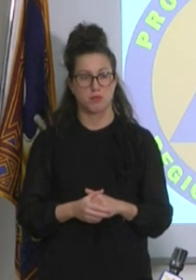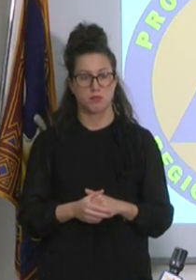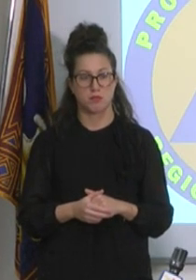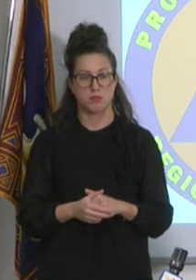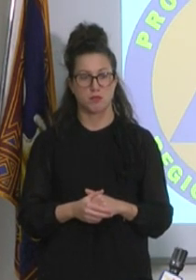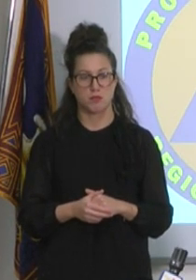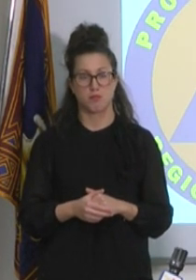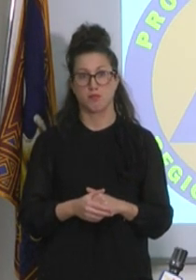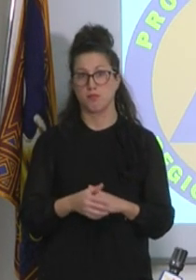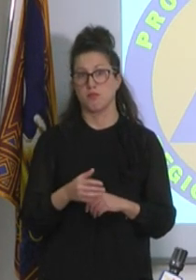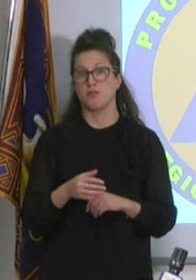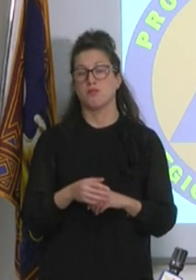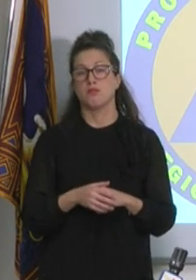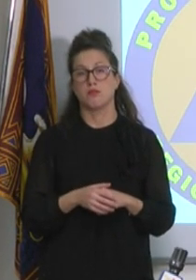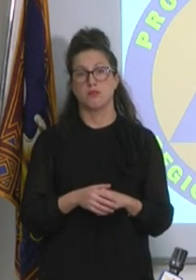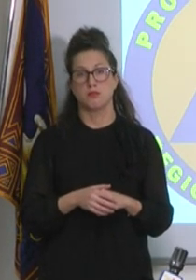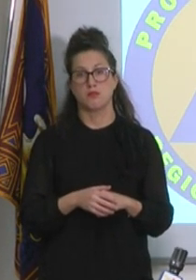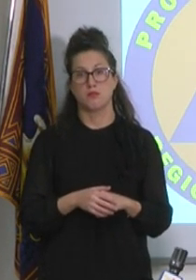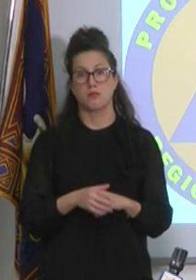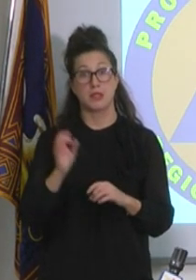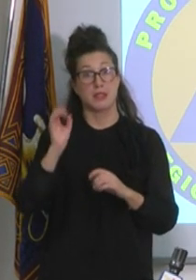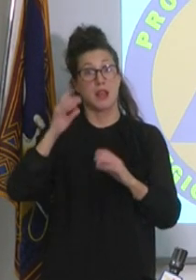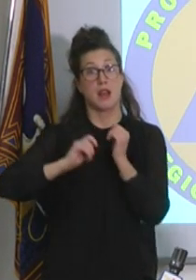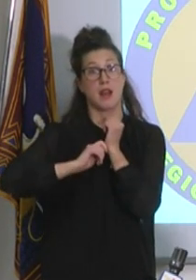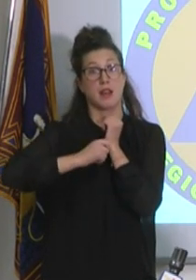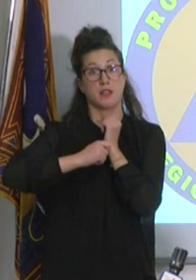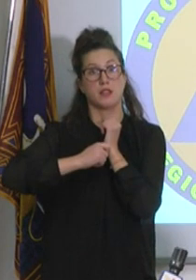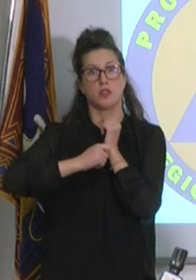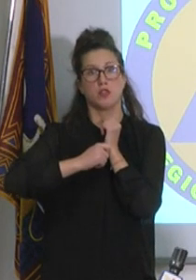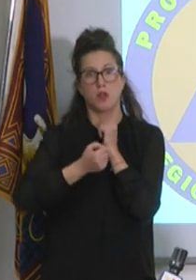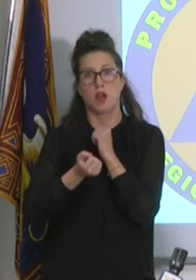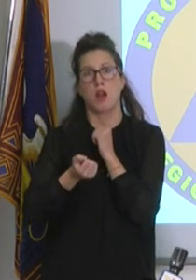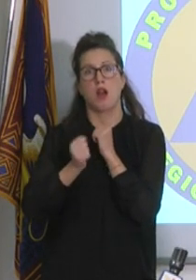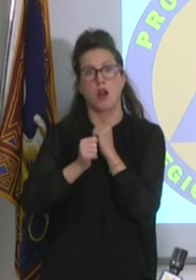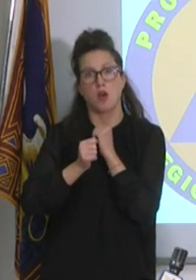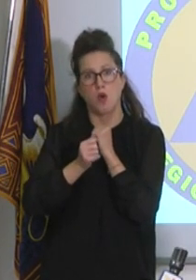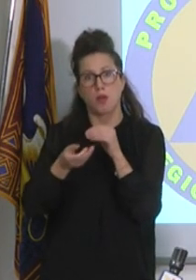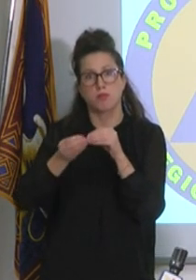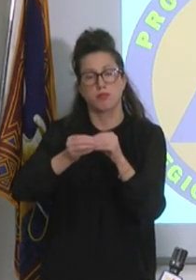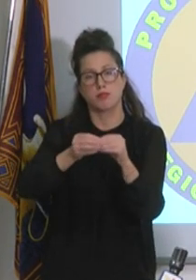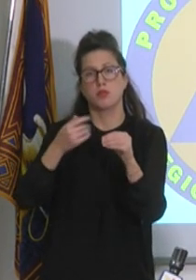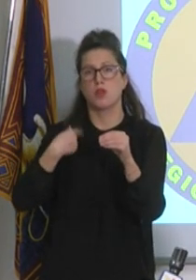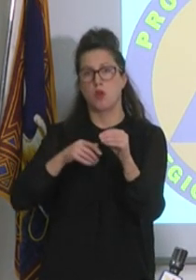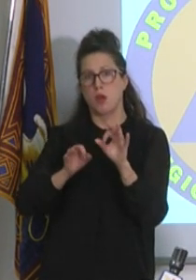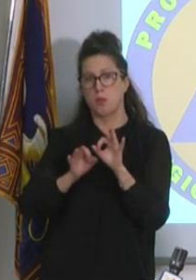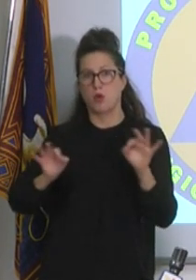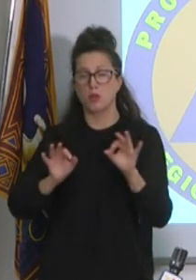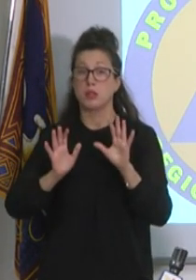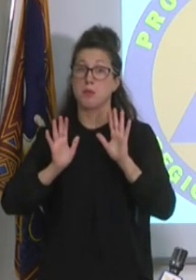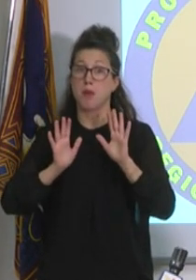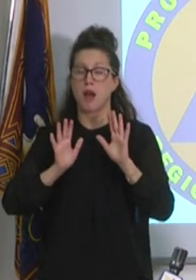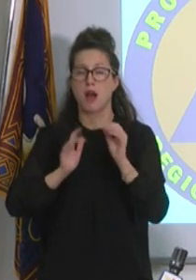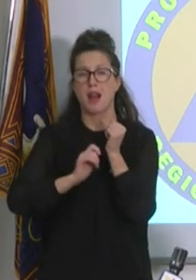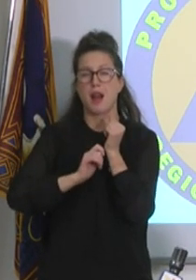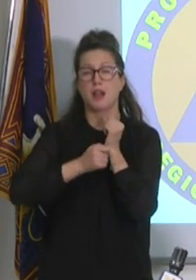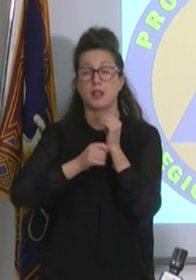a dar corso ad eventuali restrizioni ma non sicuramente sul fronte delle attività produttive non